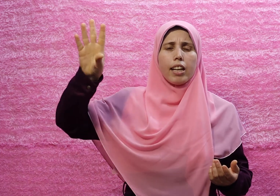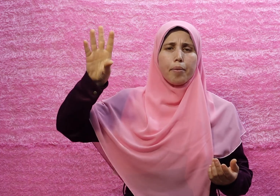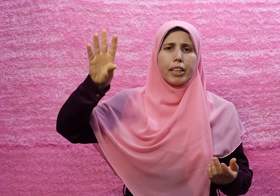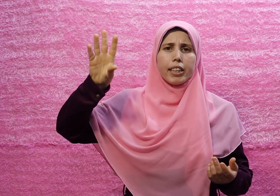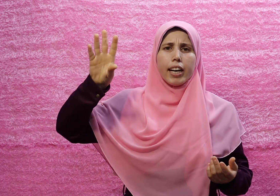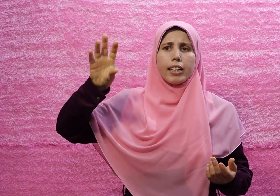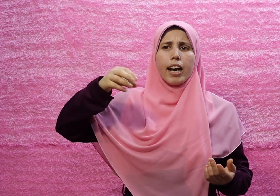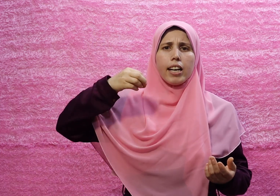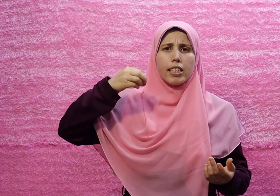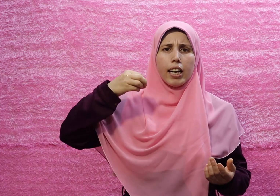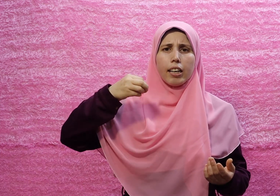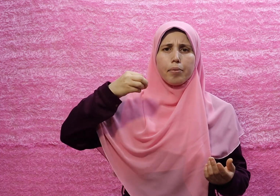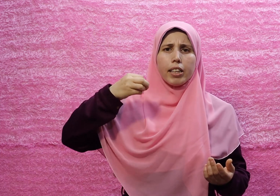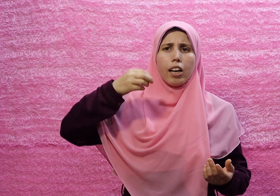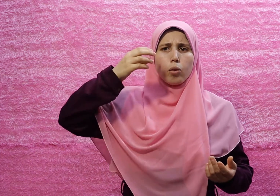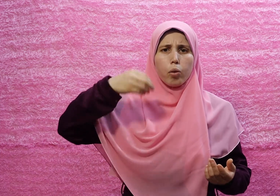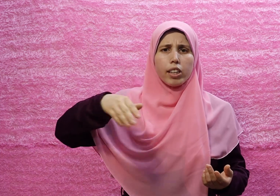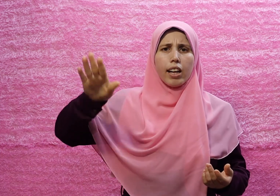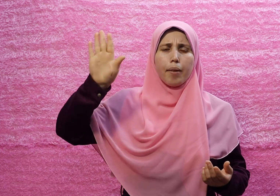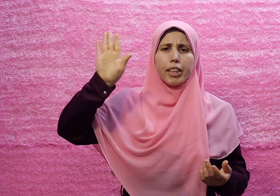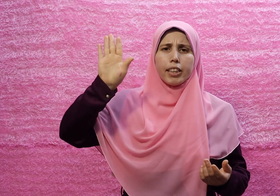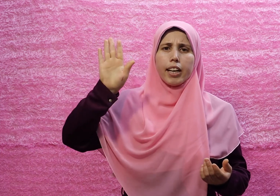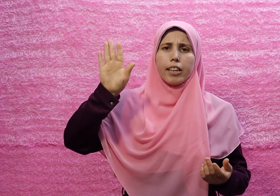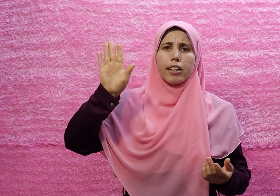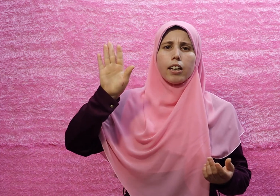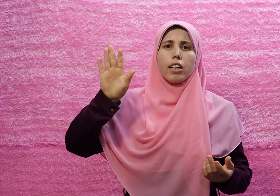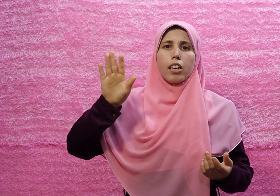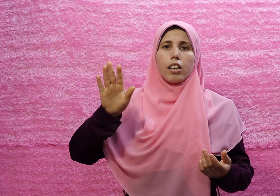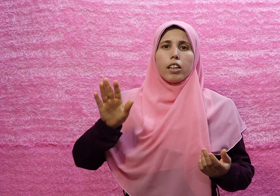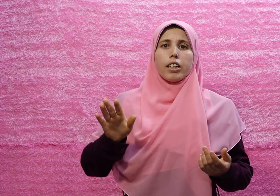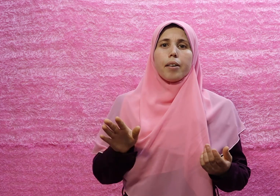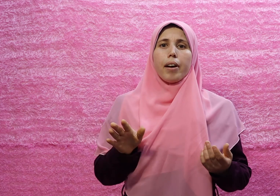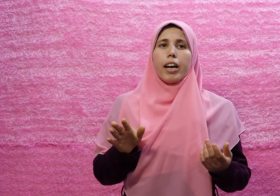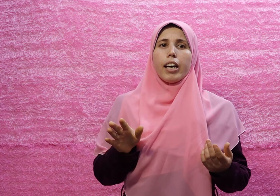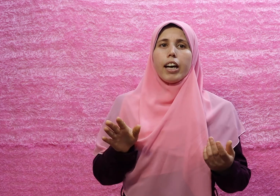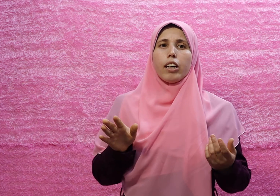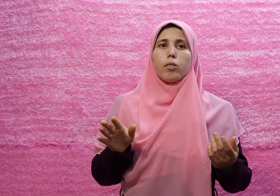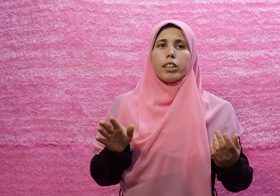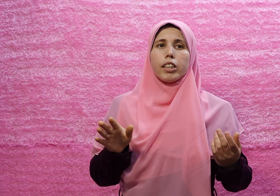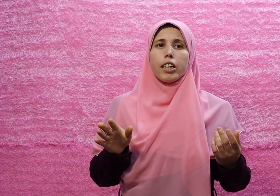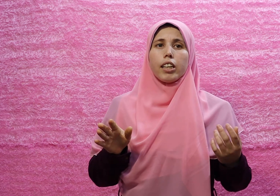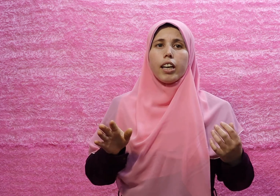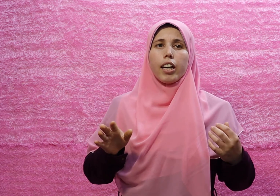من الجنة، أنا زعلان منك واطلع من الجنة. جي بقى ايه يا حلوين، نيجي هنا ايه؟